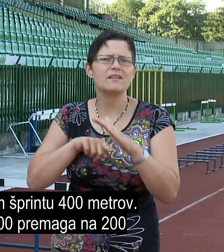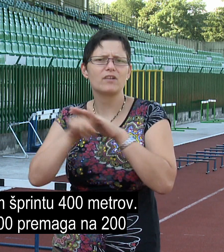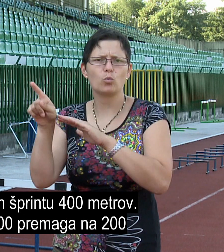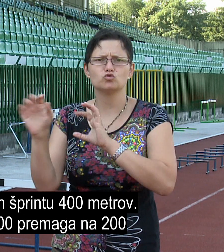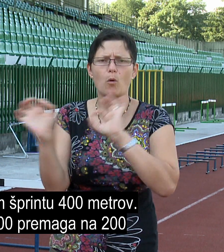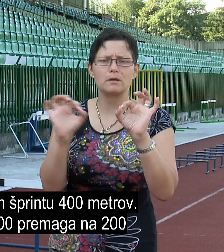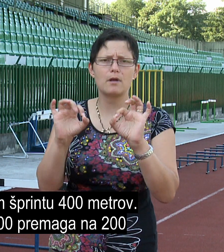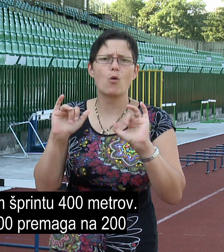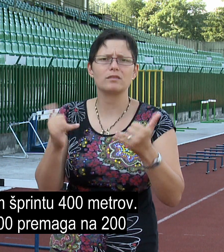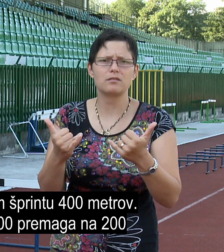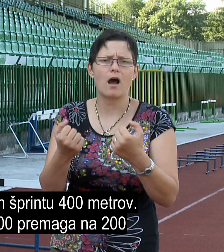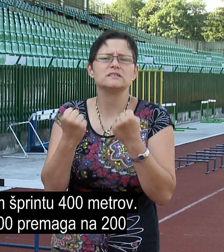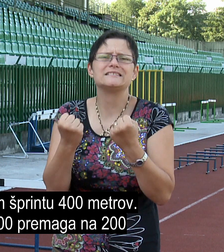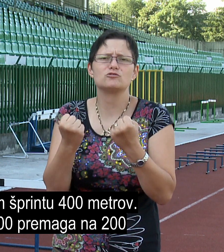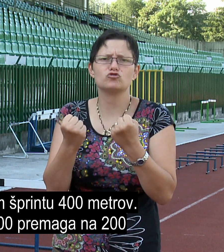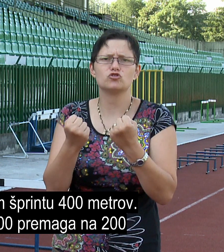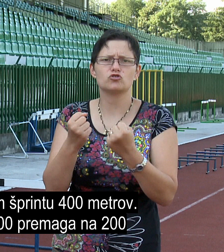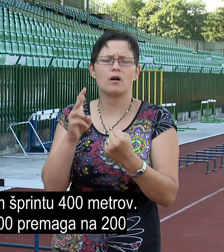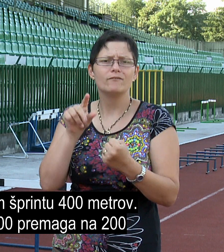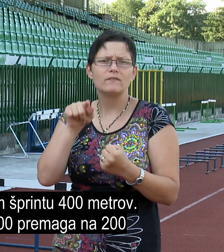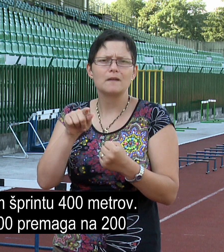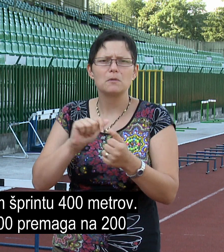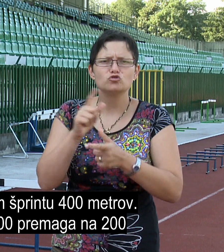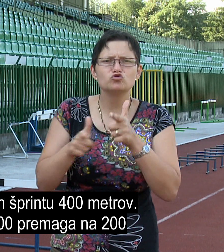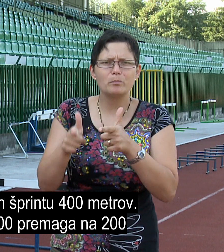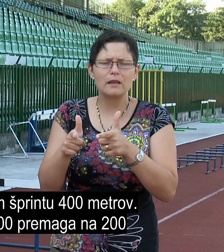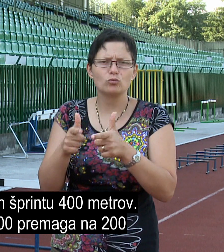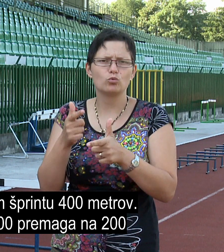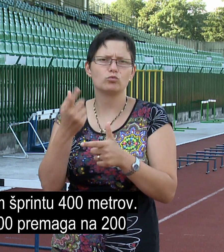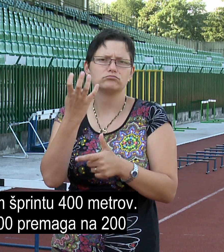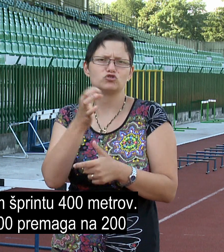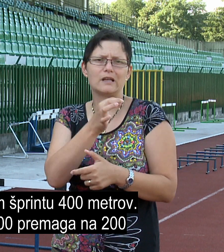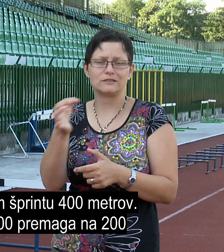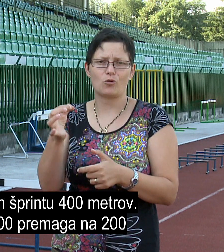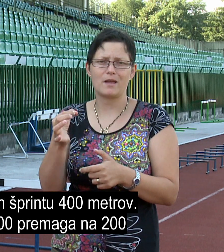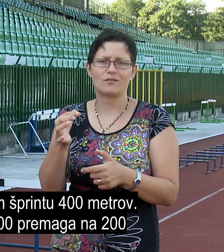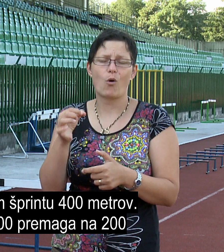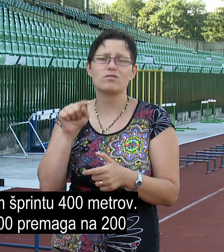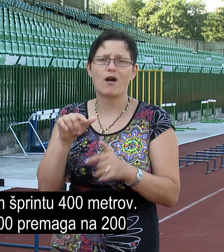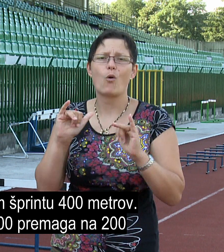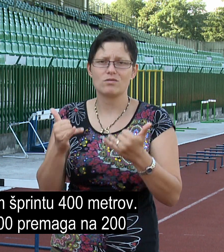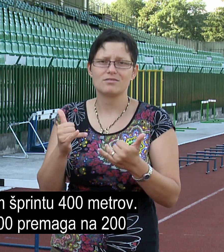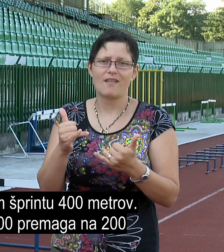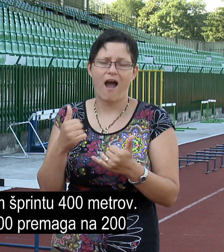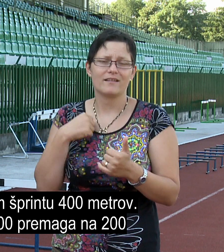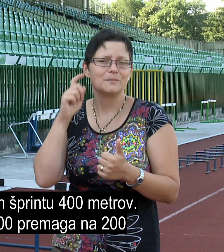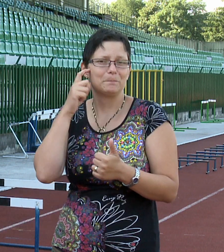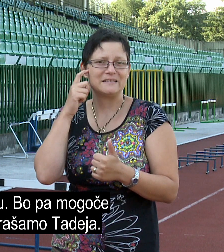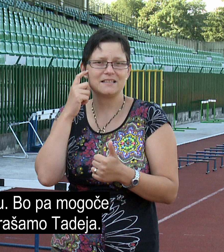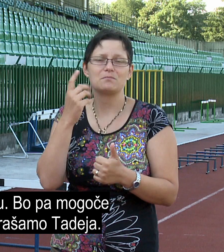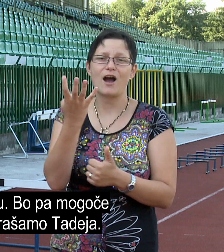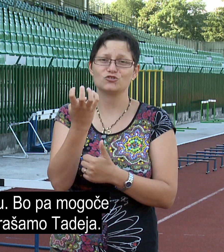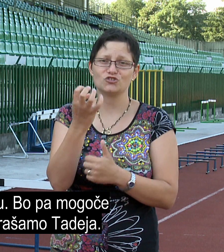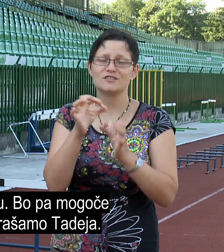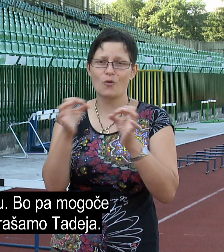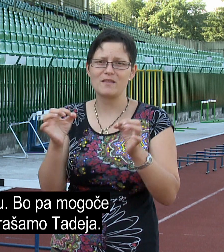zdržiš v nekem šprintu 400 metrov. Tako da mislim, da 400 premaga 200 v